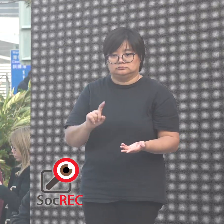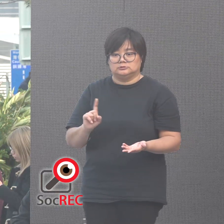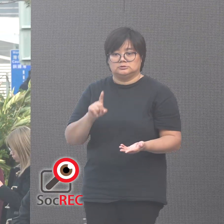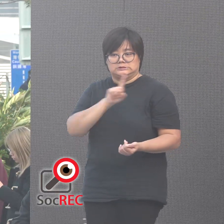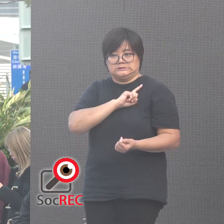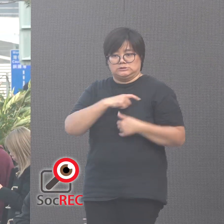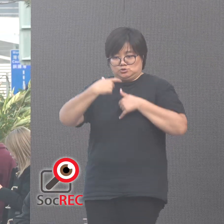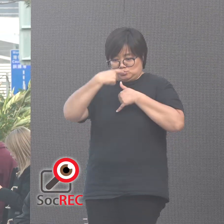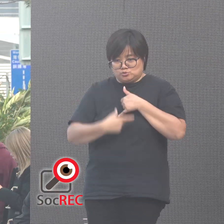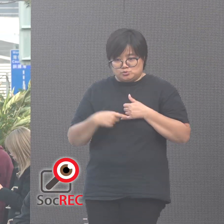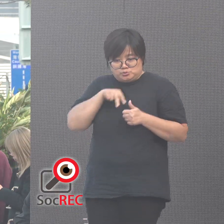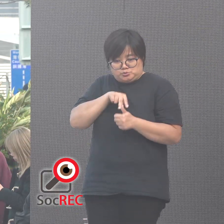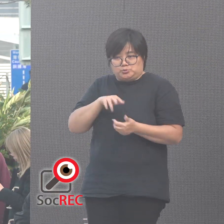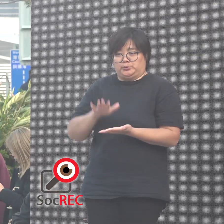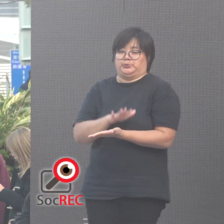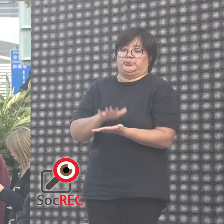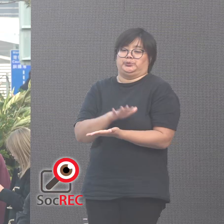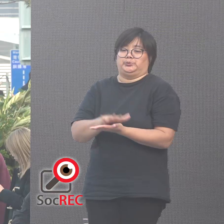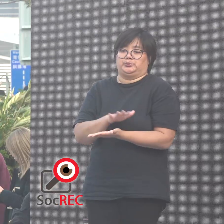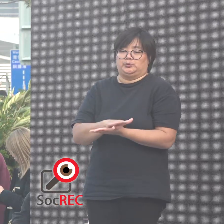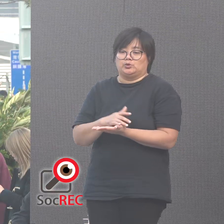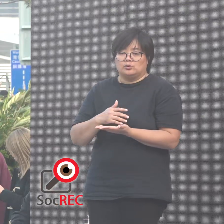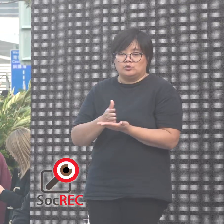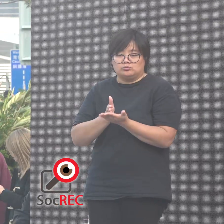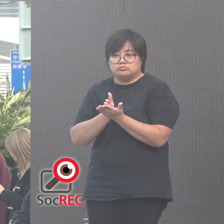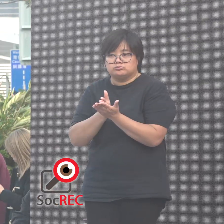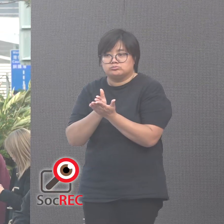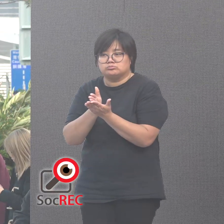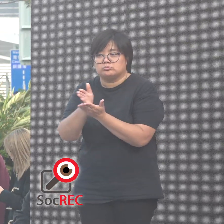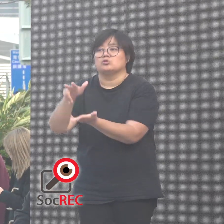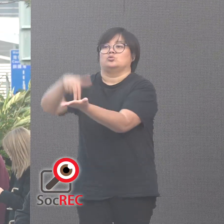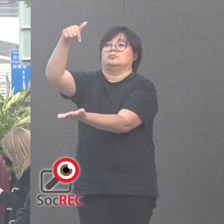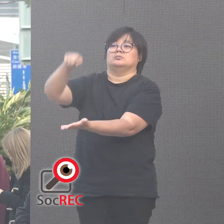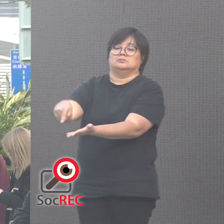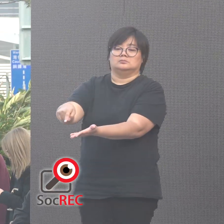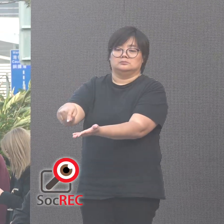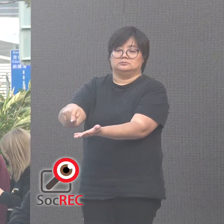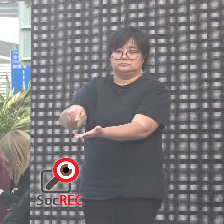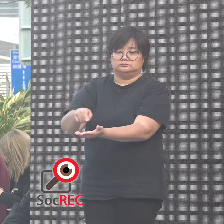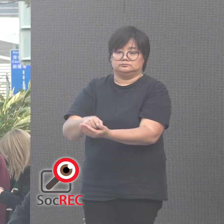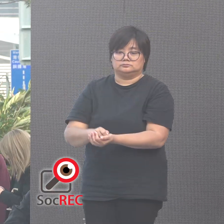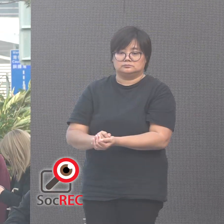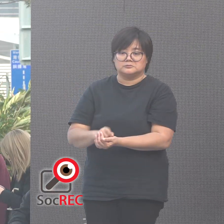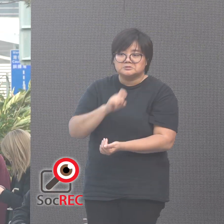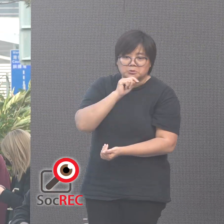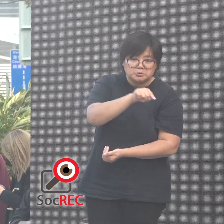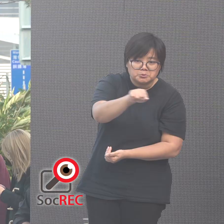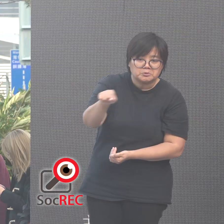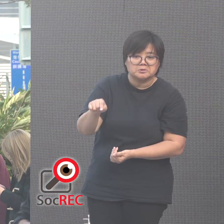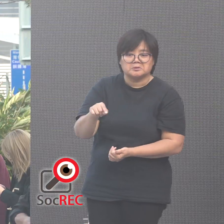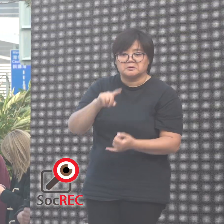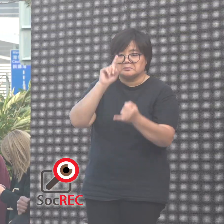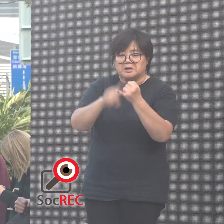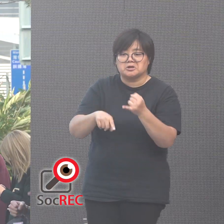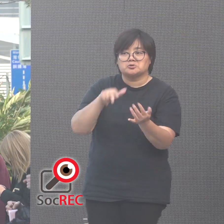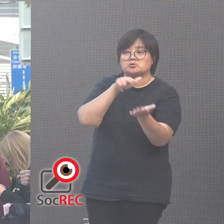慢他們最後步向獨立。雖然有一些殖民地他們最後沒有選擇獨立，但是他們保持自